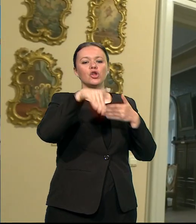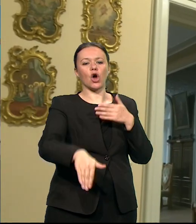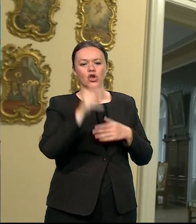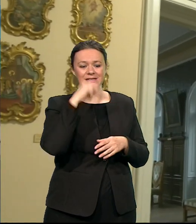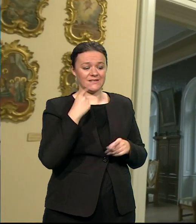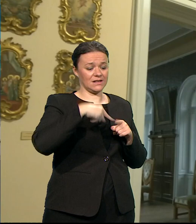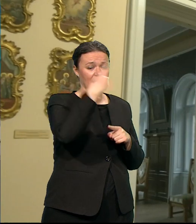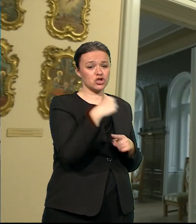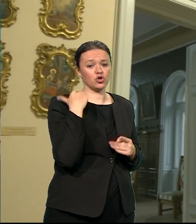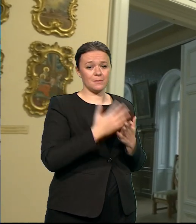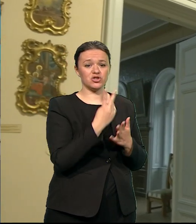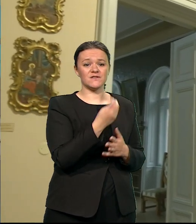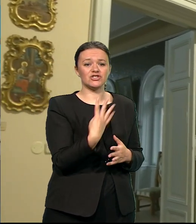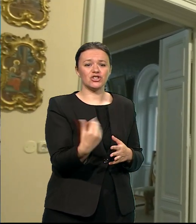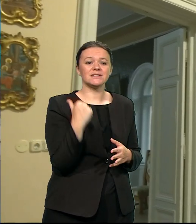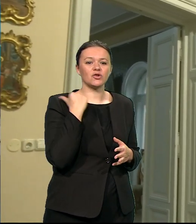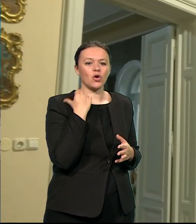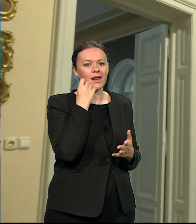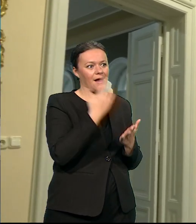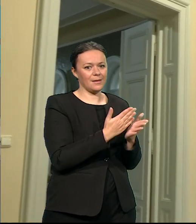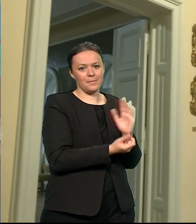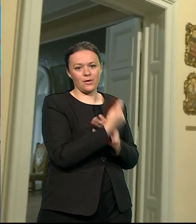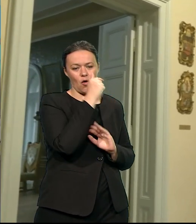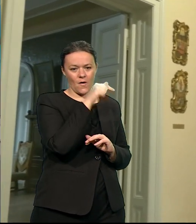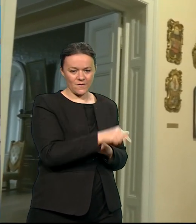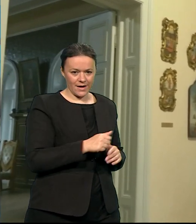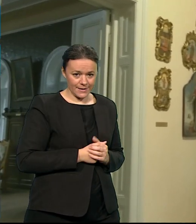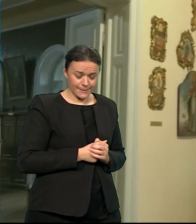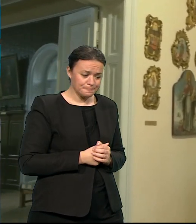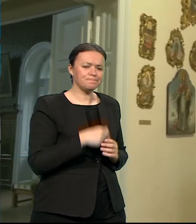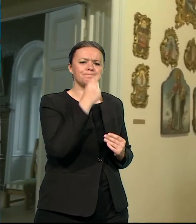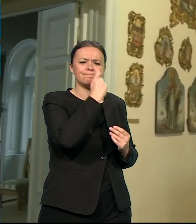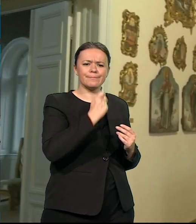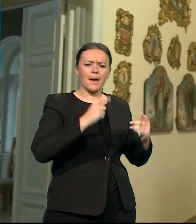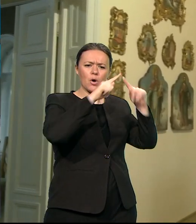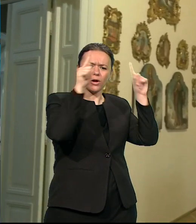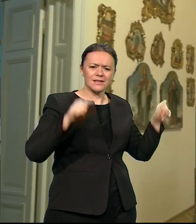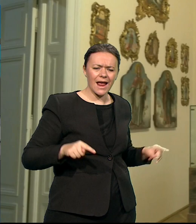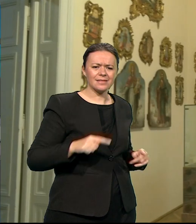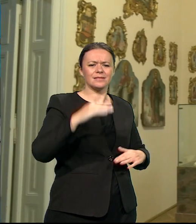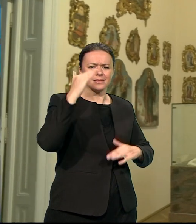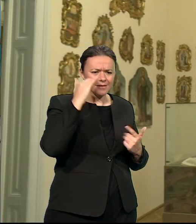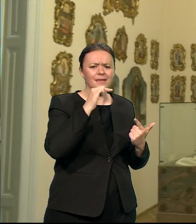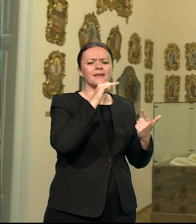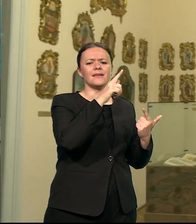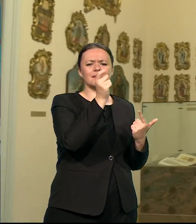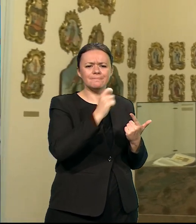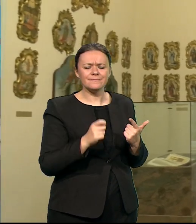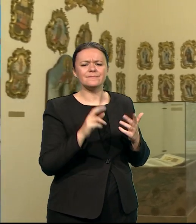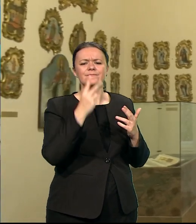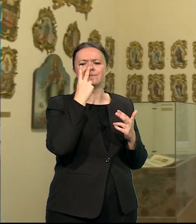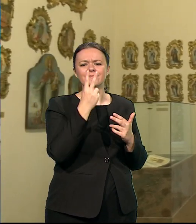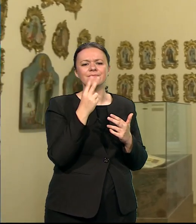biti 240 godina od ovog čuvenog događaja. Pored portreta episkopa i mitropolita, ovde možete videti ikonostas